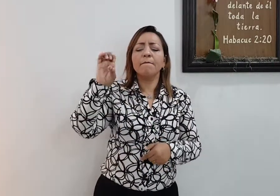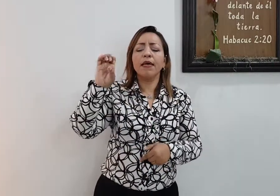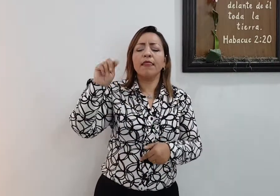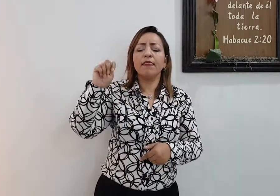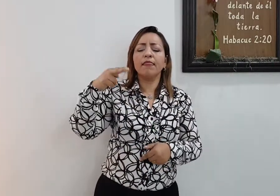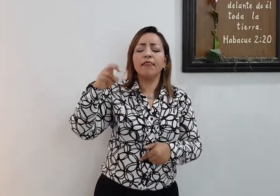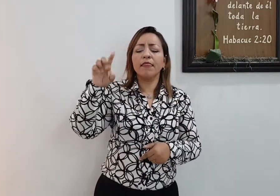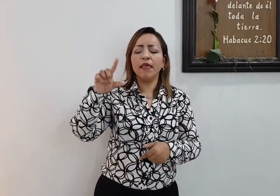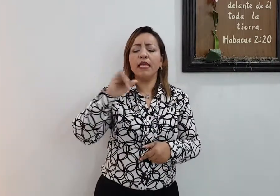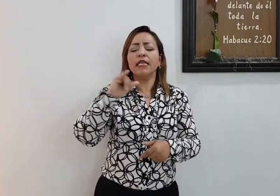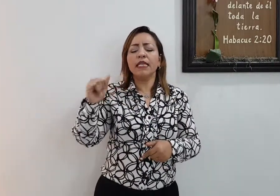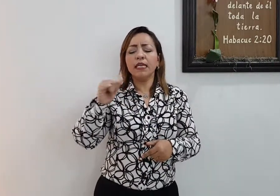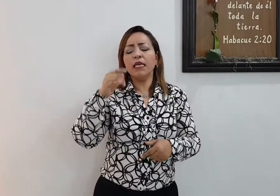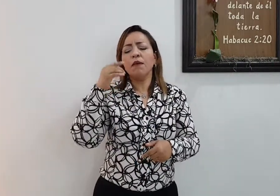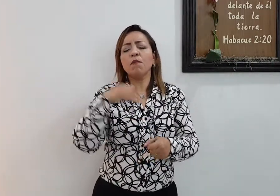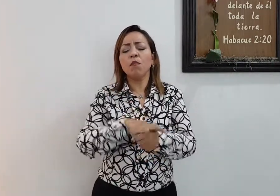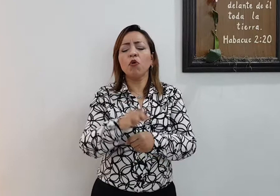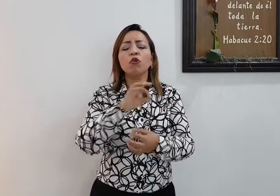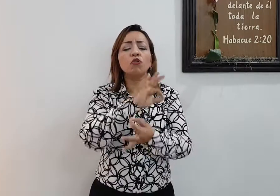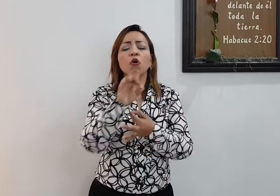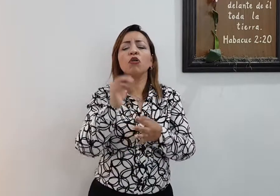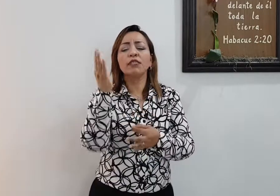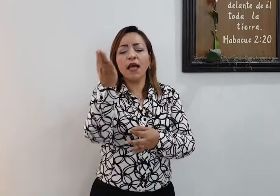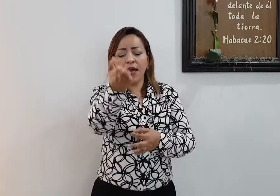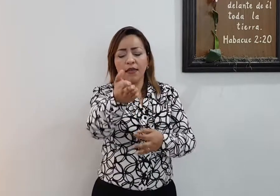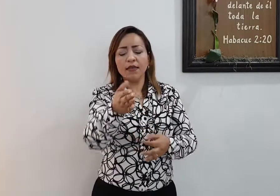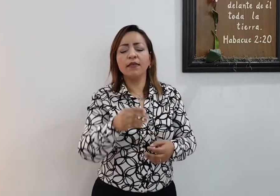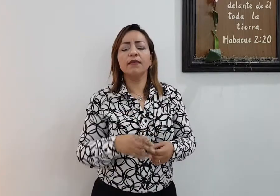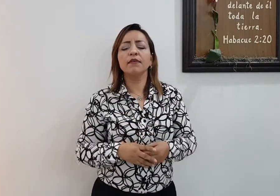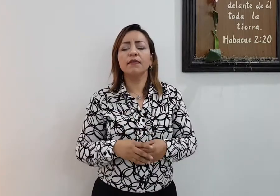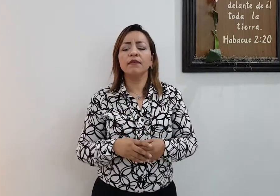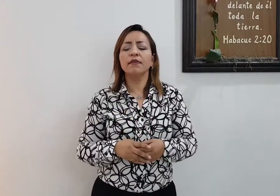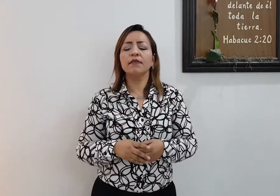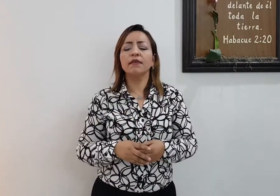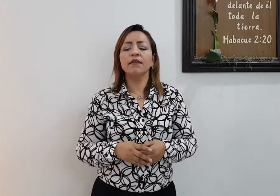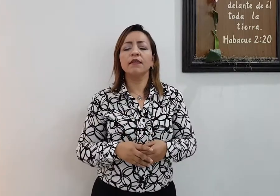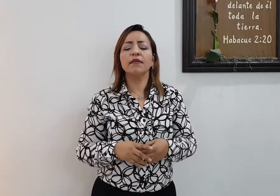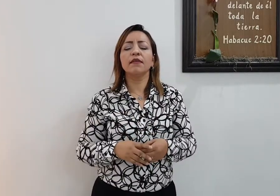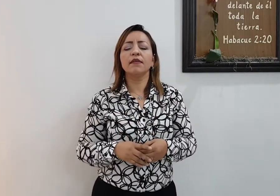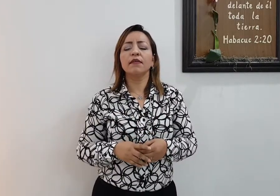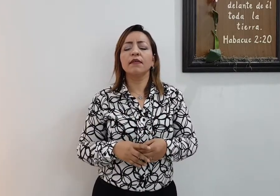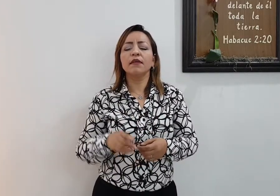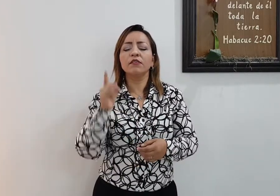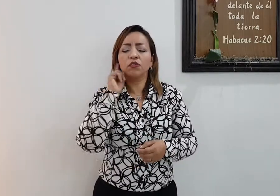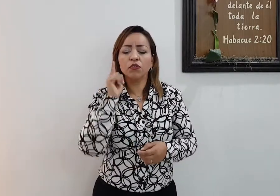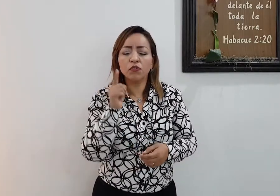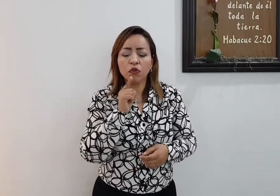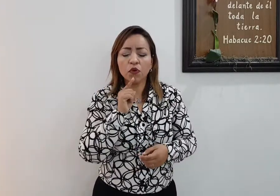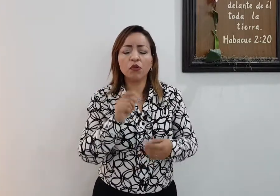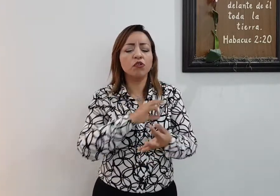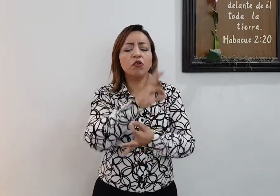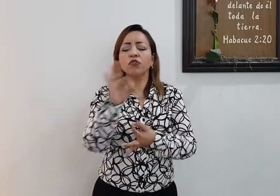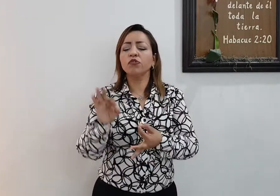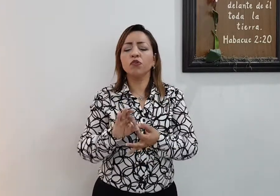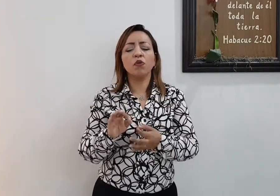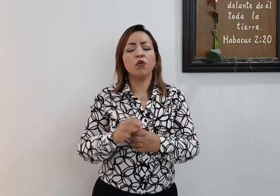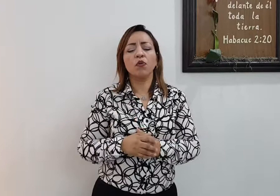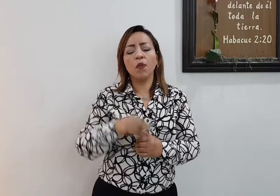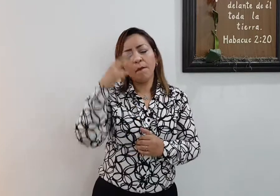decir: yo quiero estar en comunión con el Padre, yo quiero orar más tiempo, yo quiero descansar en